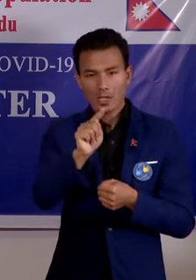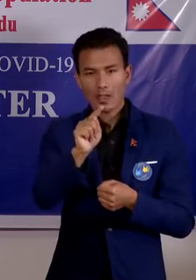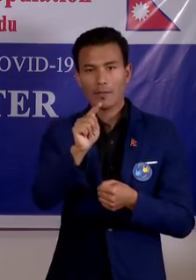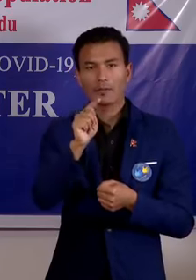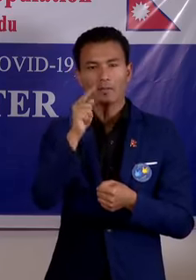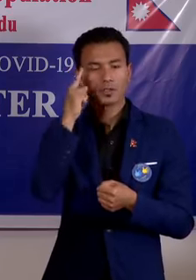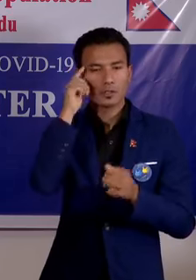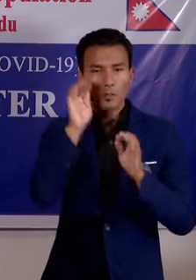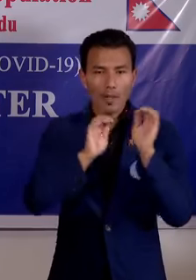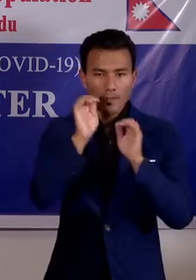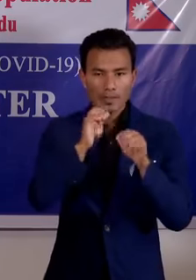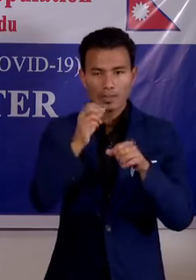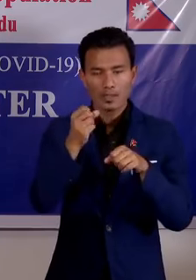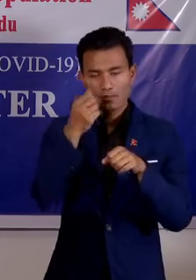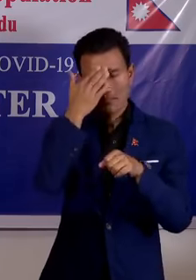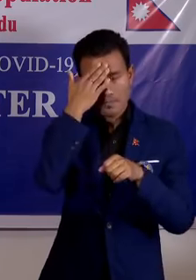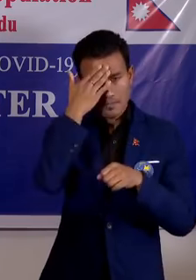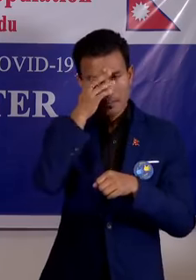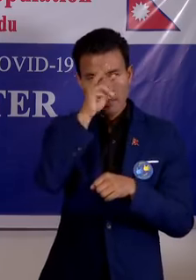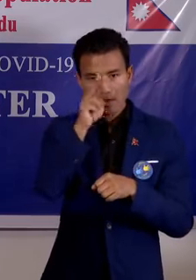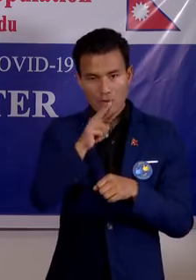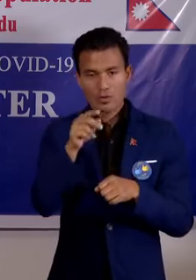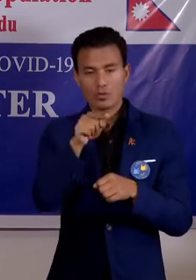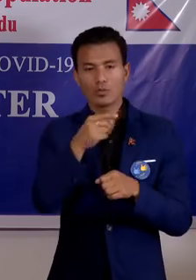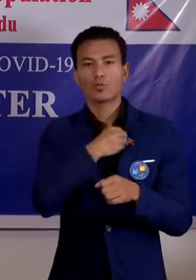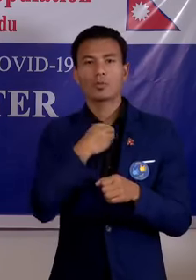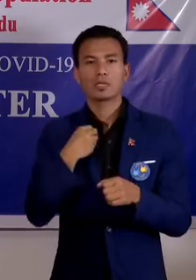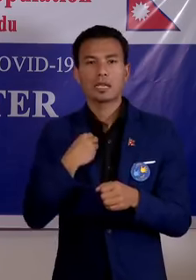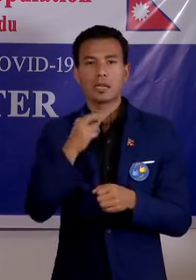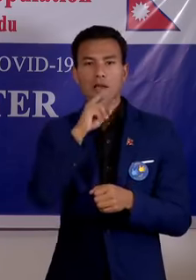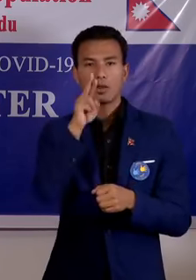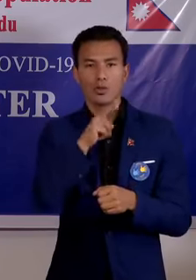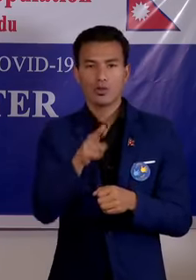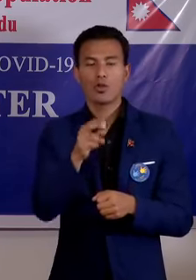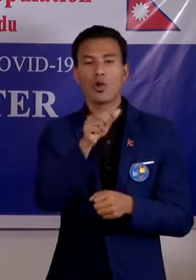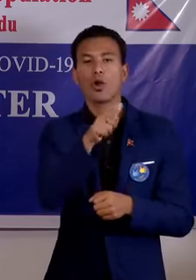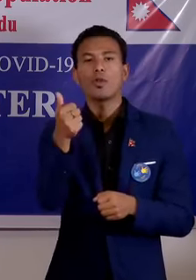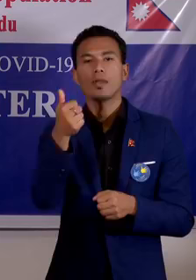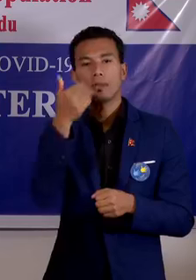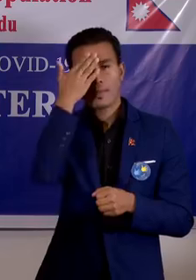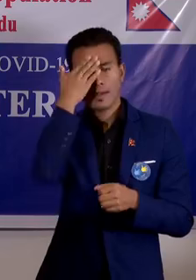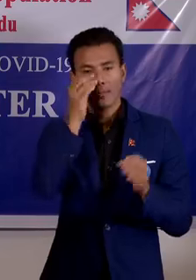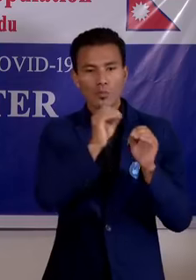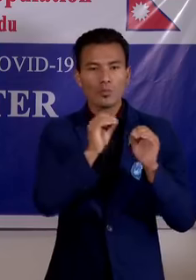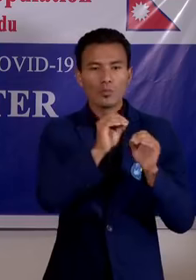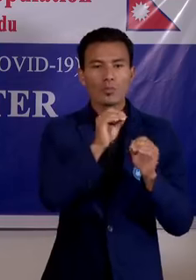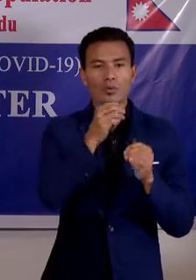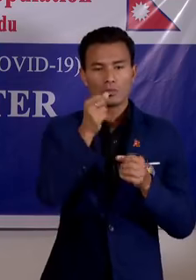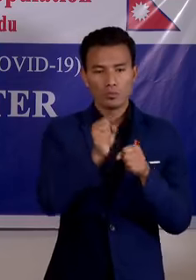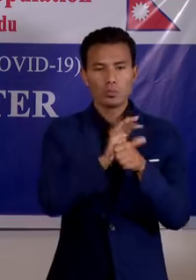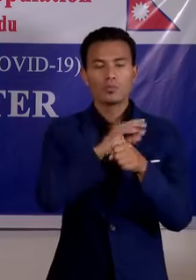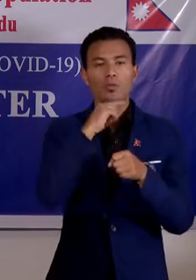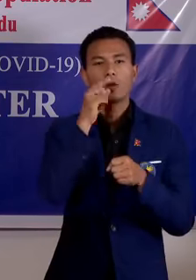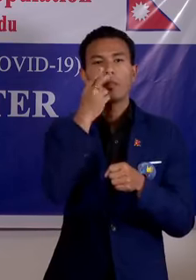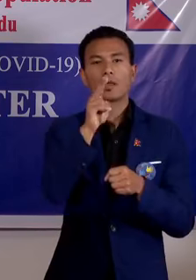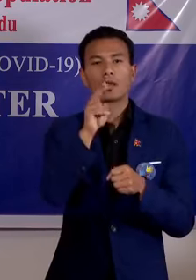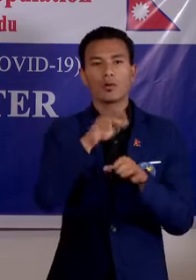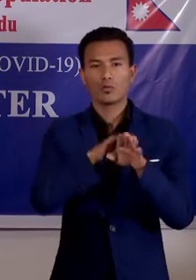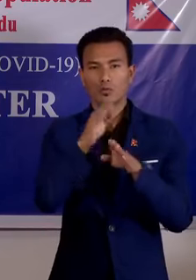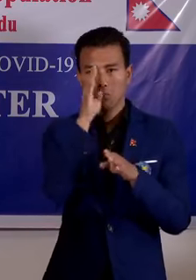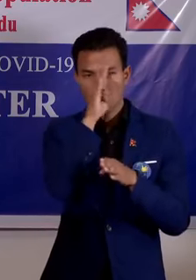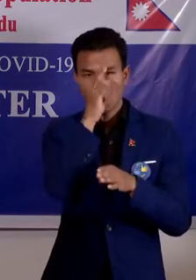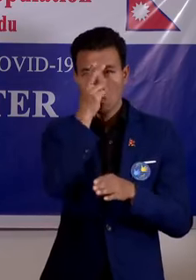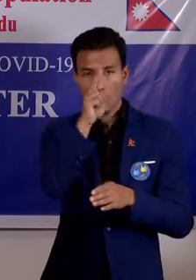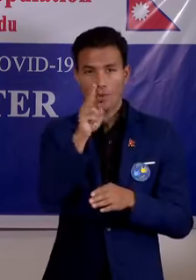कोभिडका सम्भावित सङ्क्रमित र सङ्क्रमितहरूको उपचार र अन्य नन कोभिड बिरामीहरूको उपचारमा दुविधा आएको